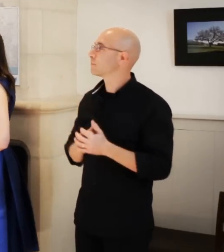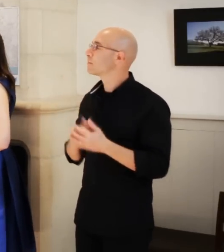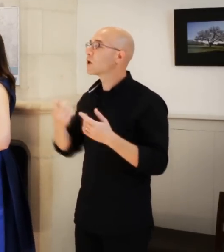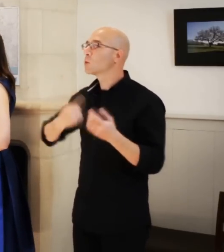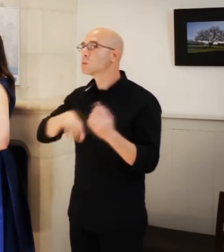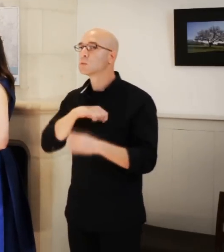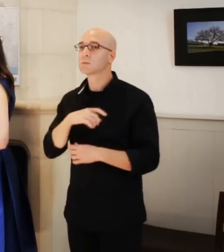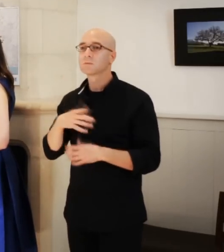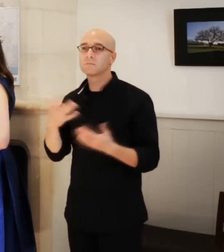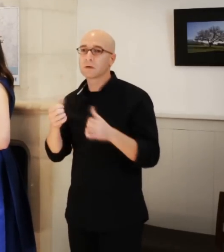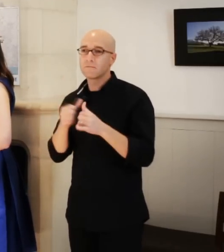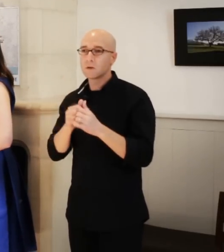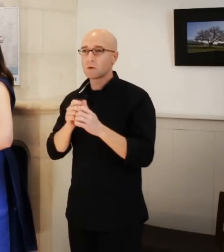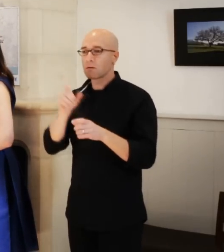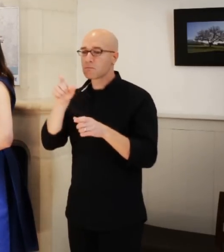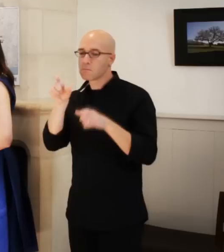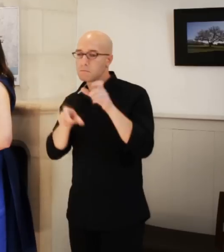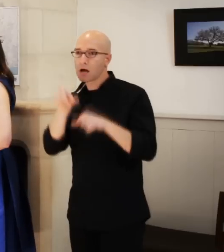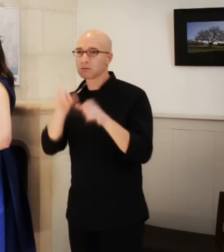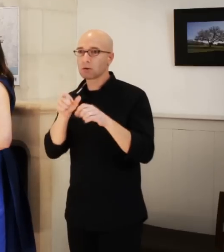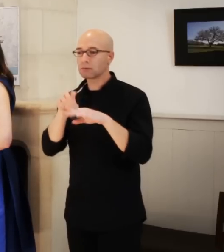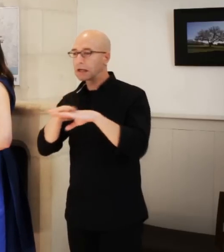gens, la culture des quartiers qu'on traverse.